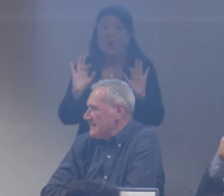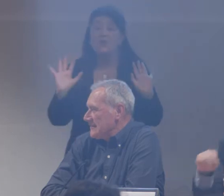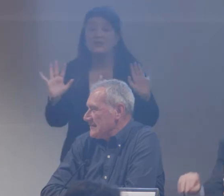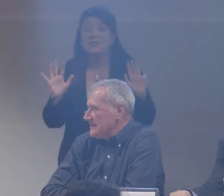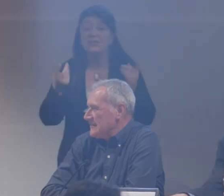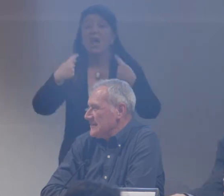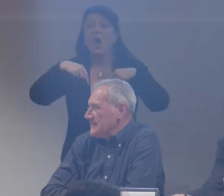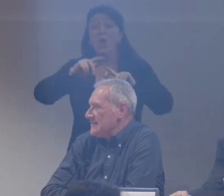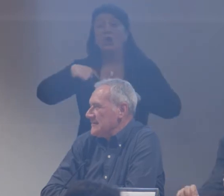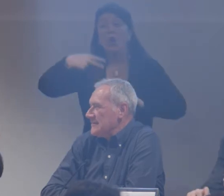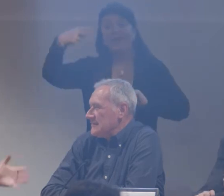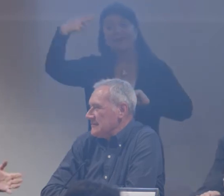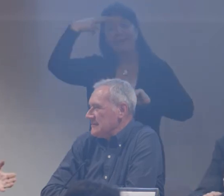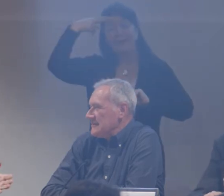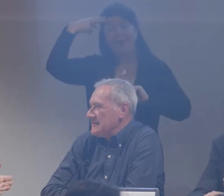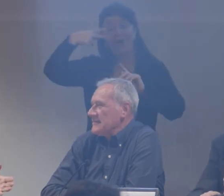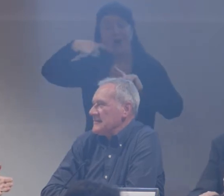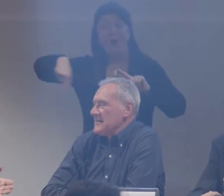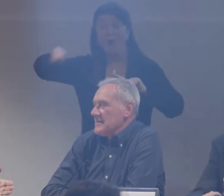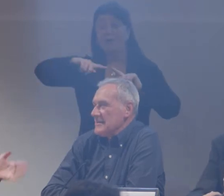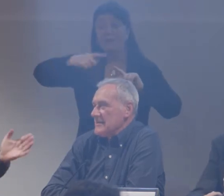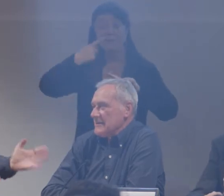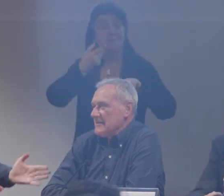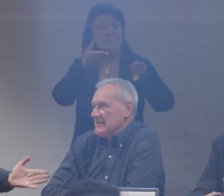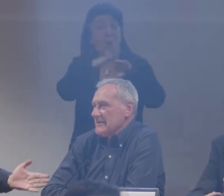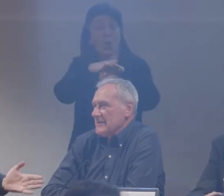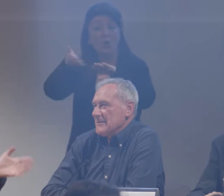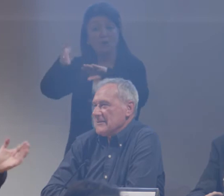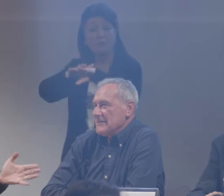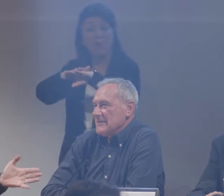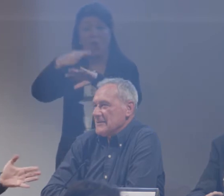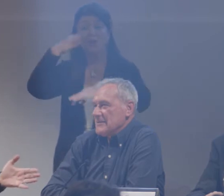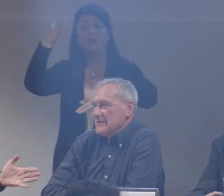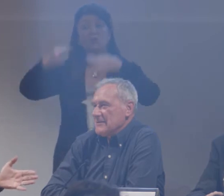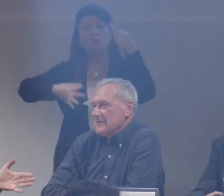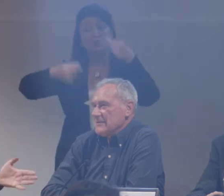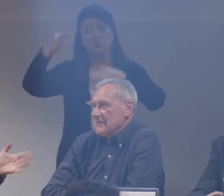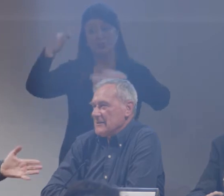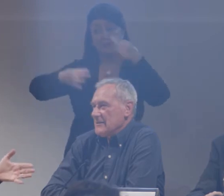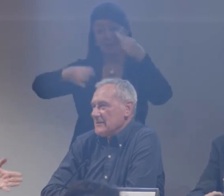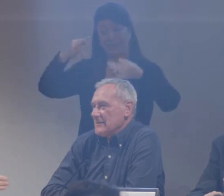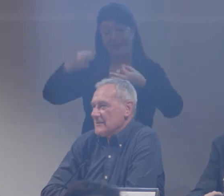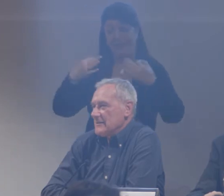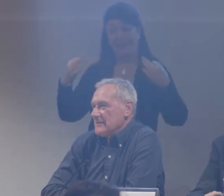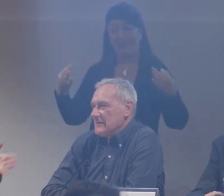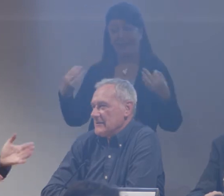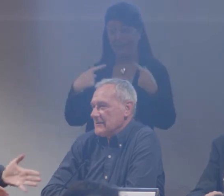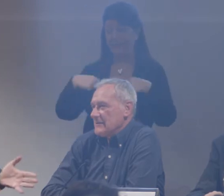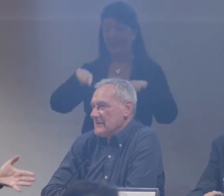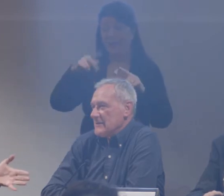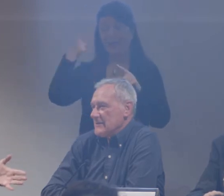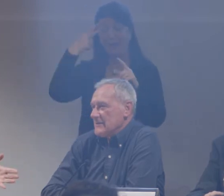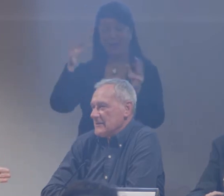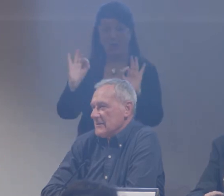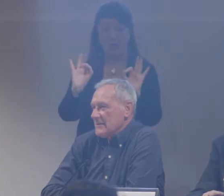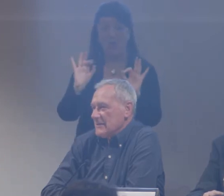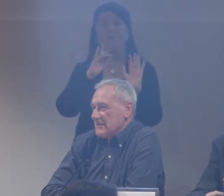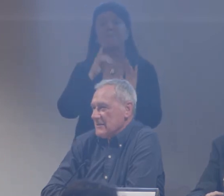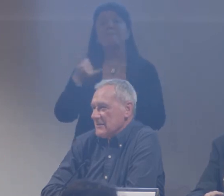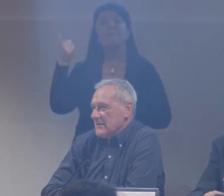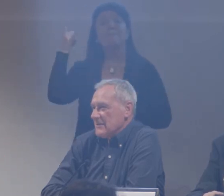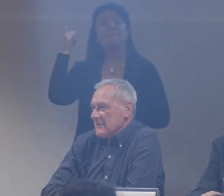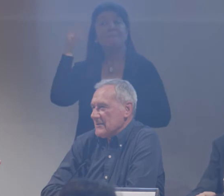morti, giustamente, però lui non lo ricorda, però è un attimo, cioè la mafia aveva intenzione di ucciderlo,